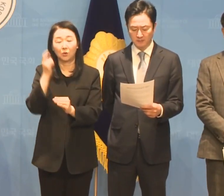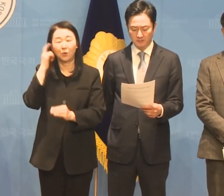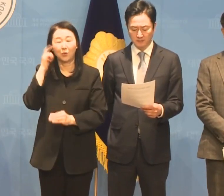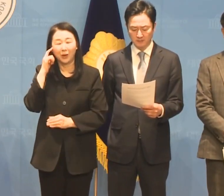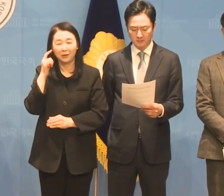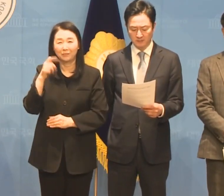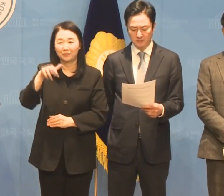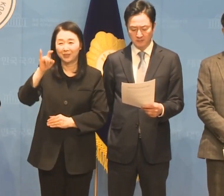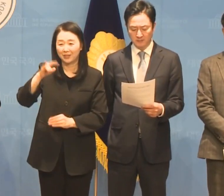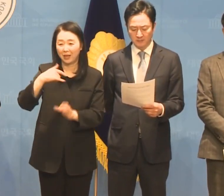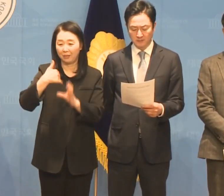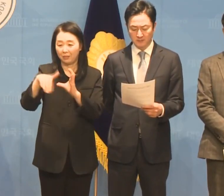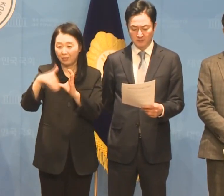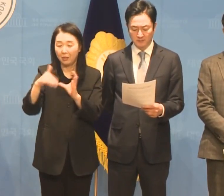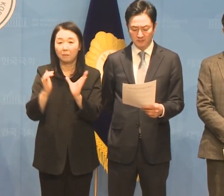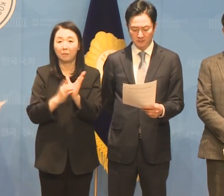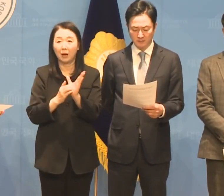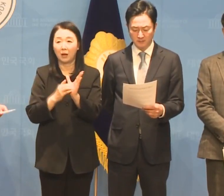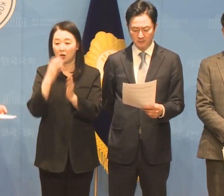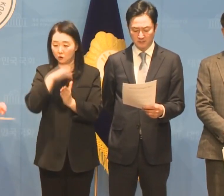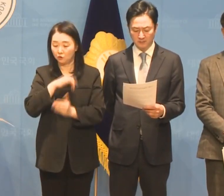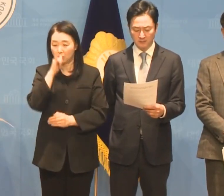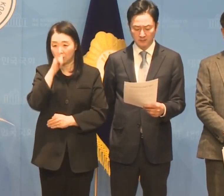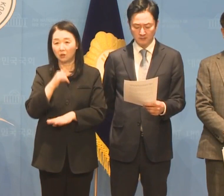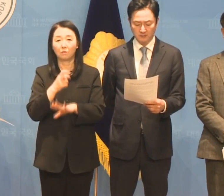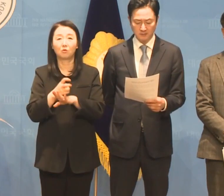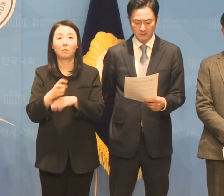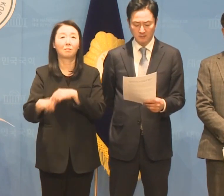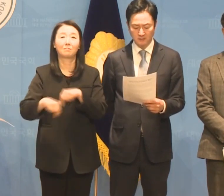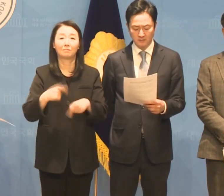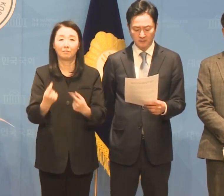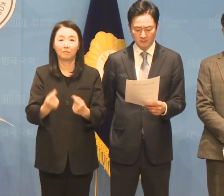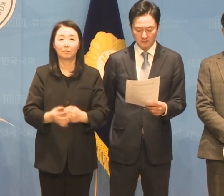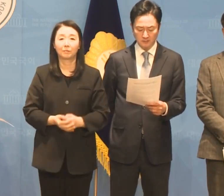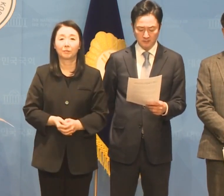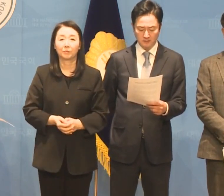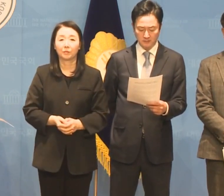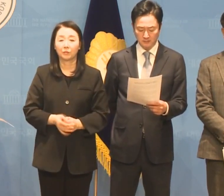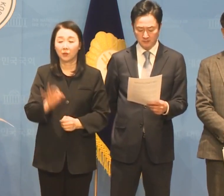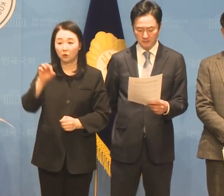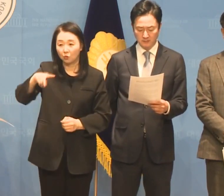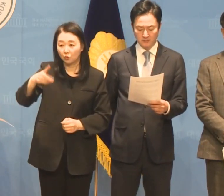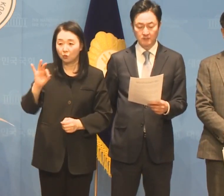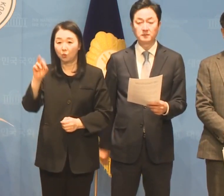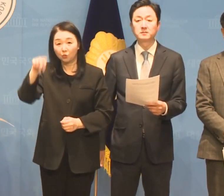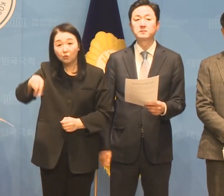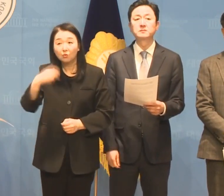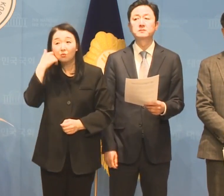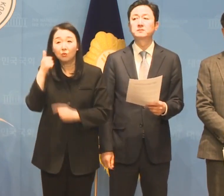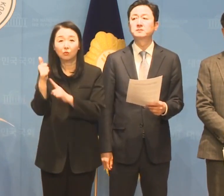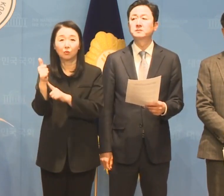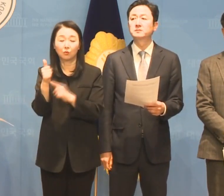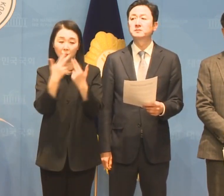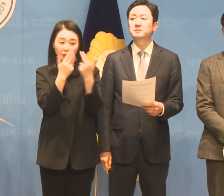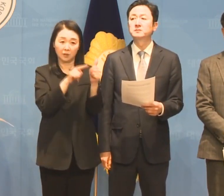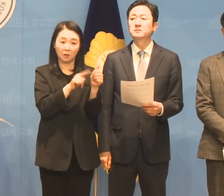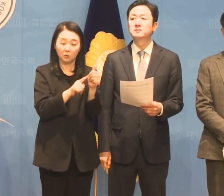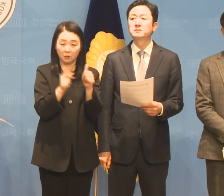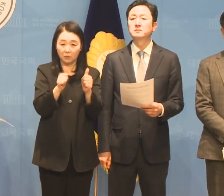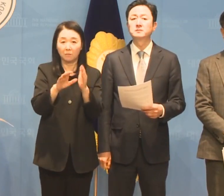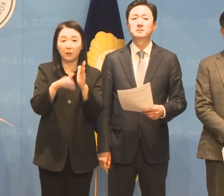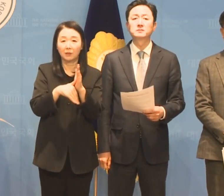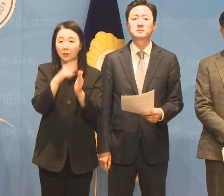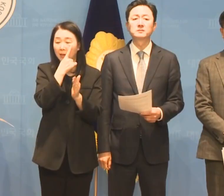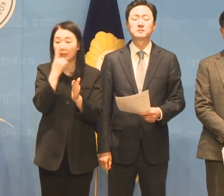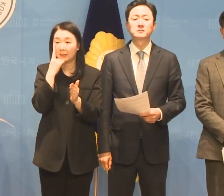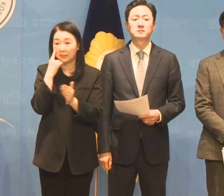슈퍼챗으로 수익을 얻는 등의 불법적인 범죄를 저지르고 있습니다. 유동규가 누구입니까? 이재명 대표의 재판에서